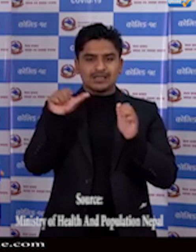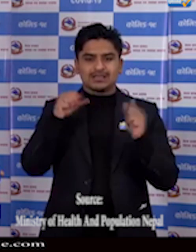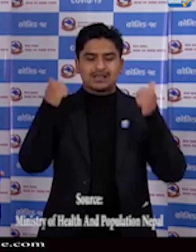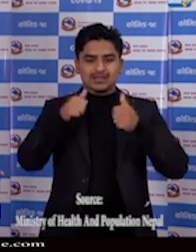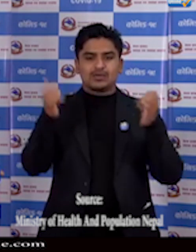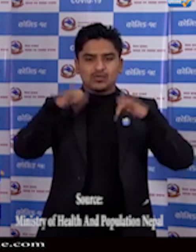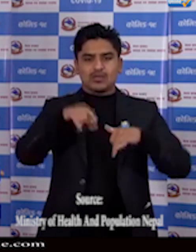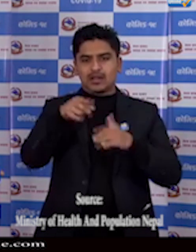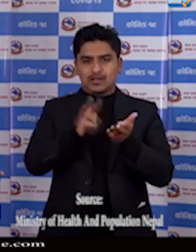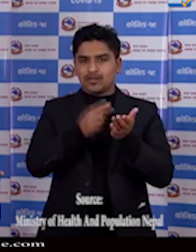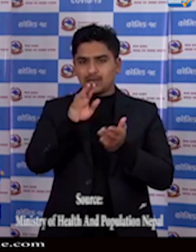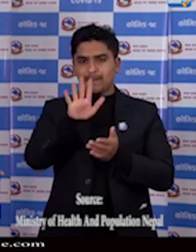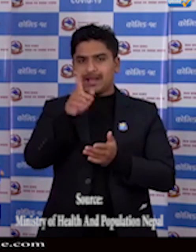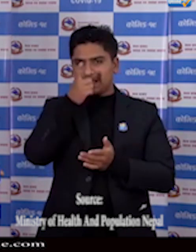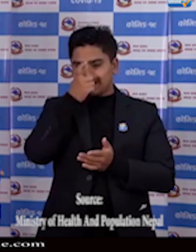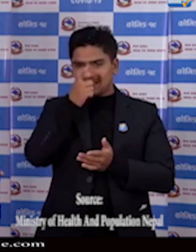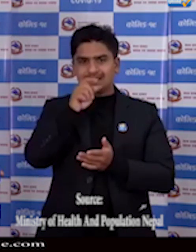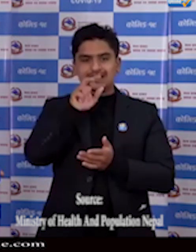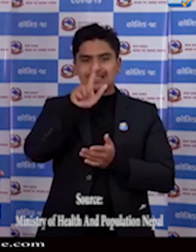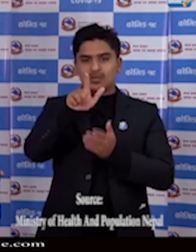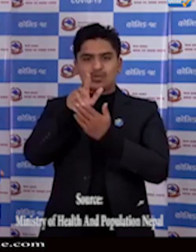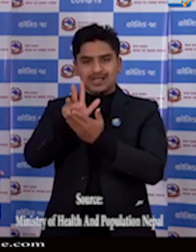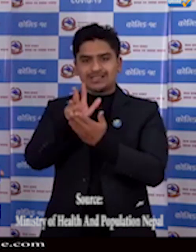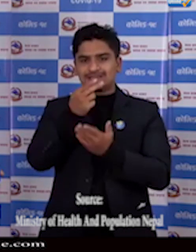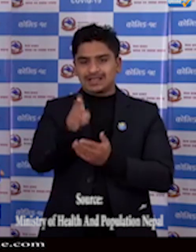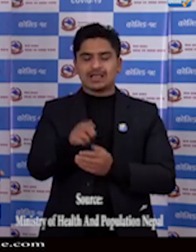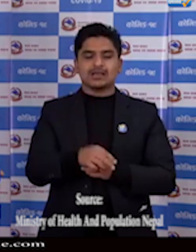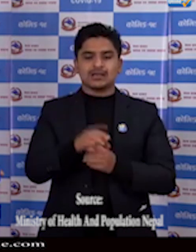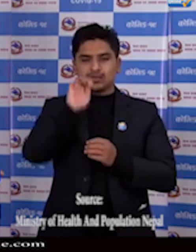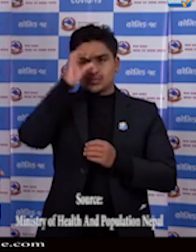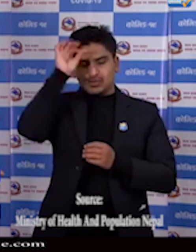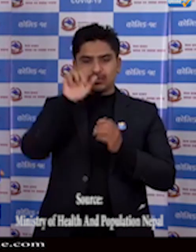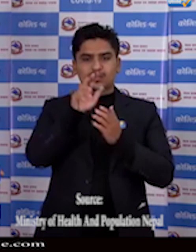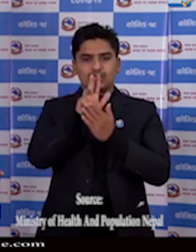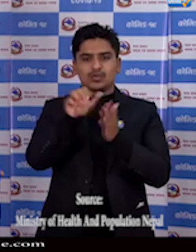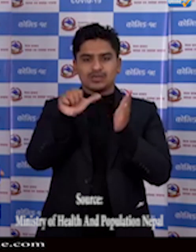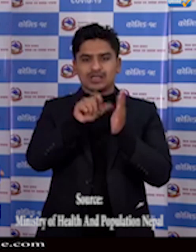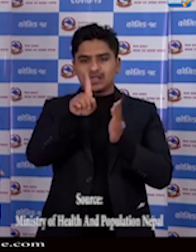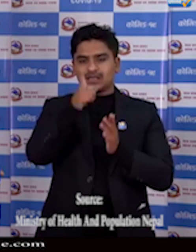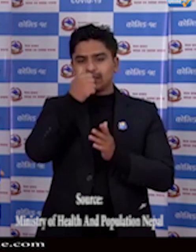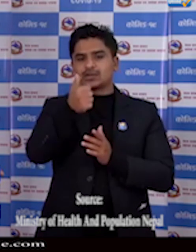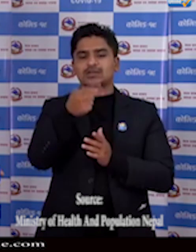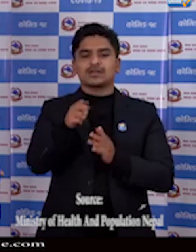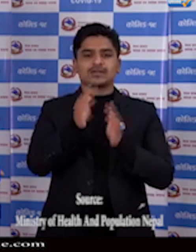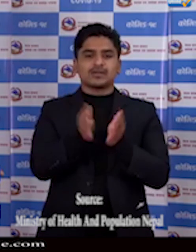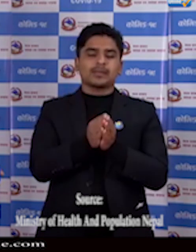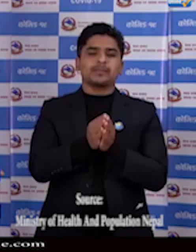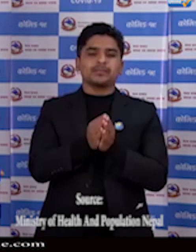र डोल्पा थप भएको छ, 579 जना, त्यसै गरी सुदूरपश्चिमको 9 जिल्लामा 106 जना गरी